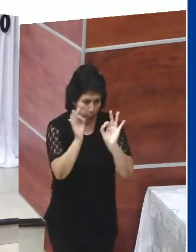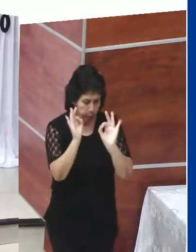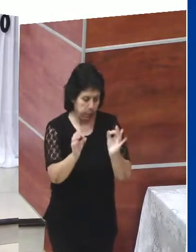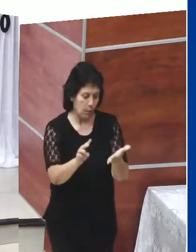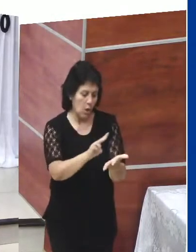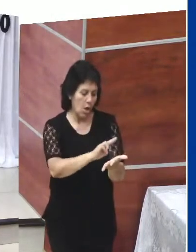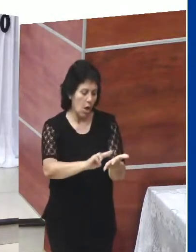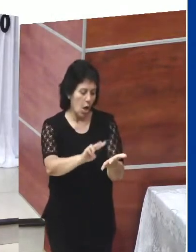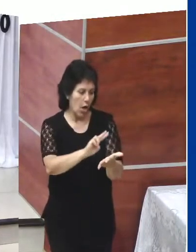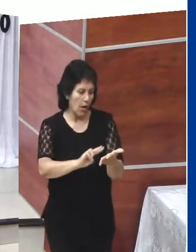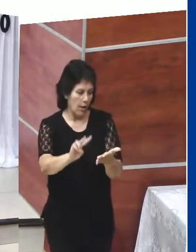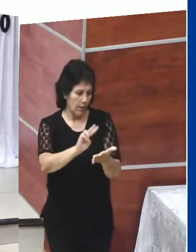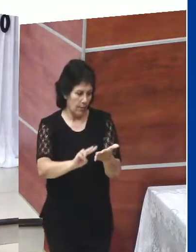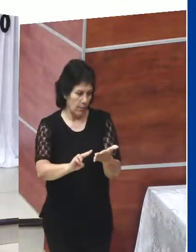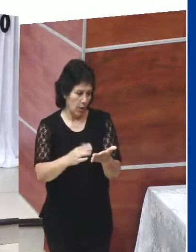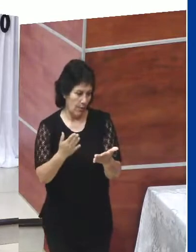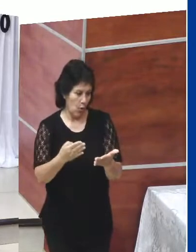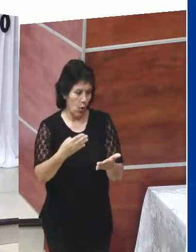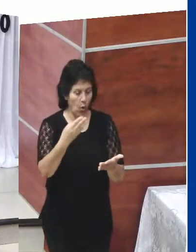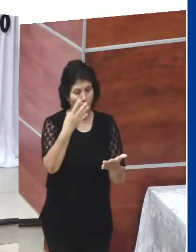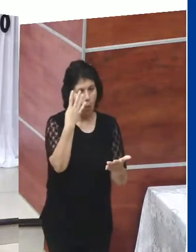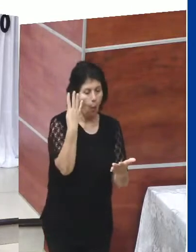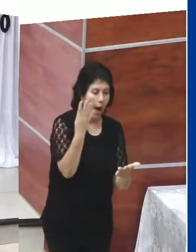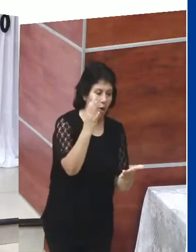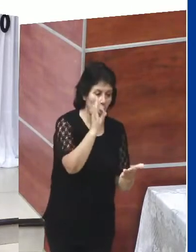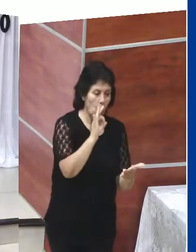4, 5 semanas.